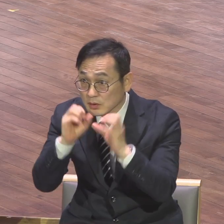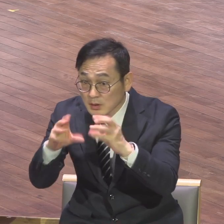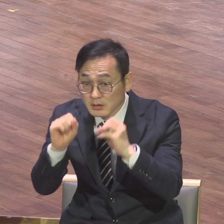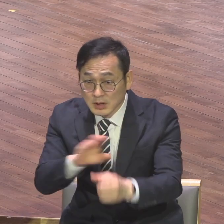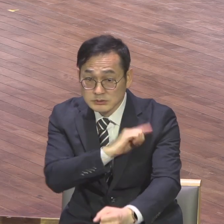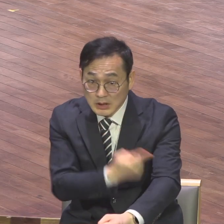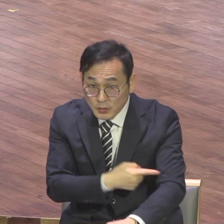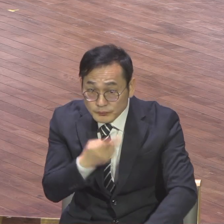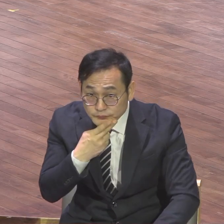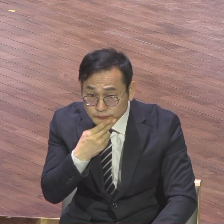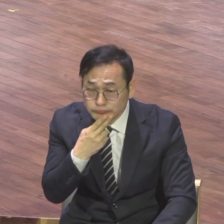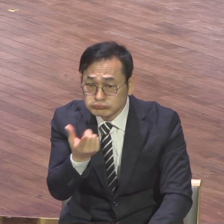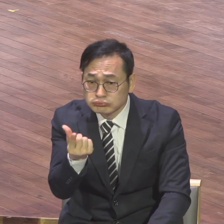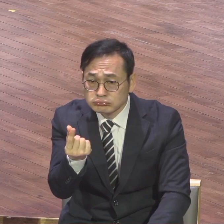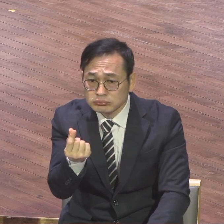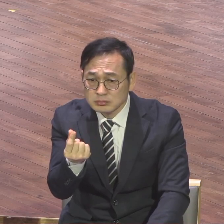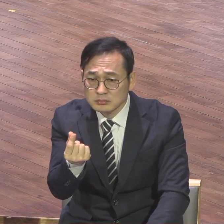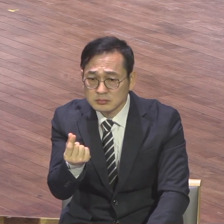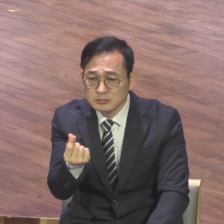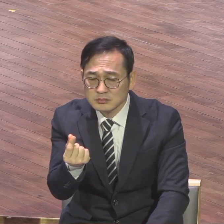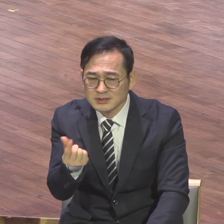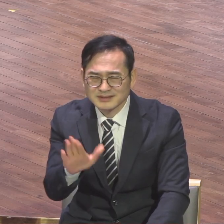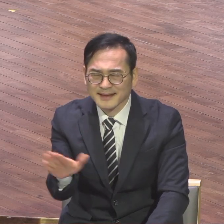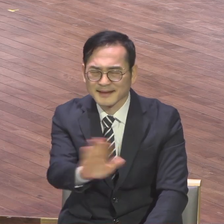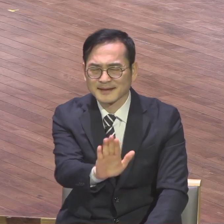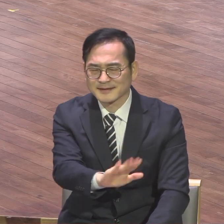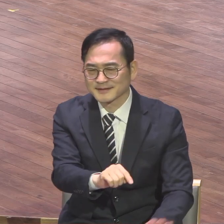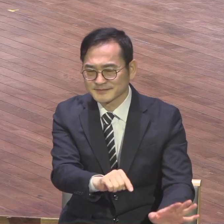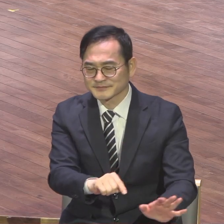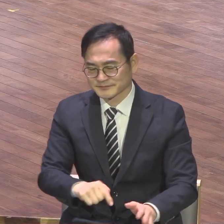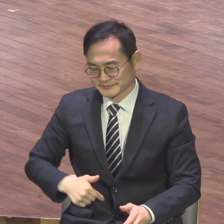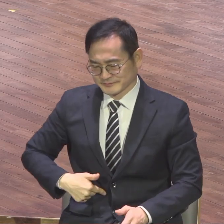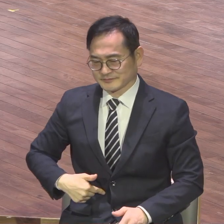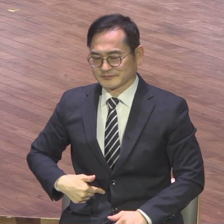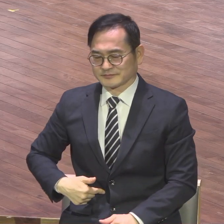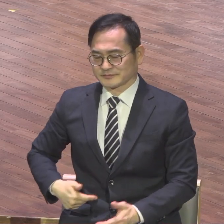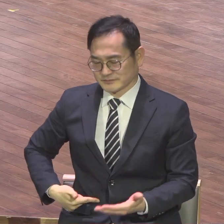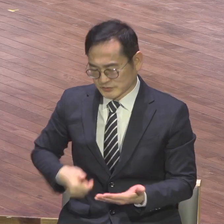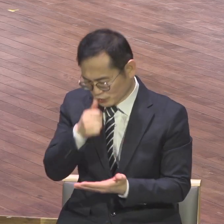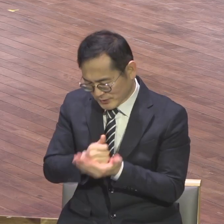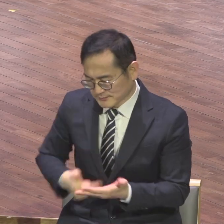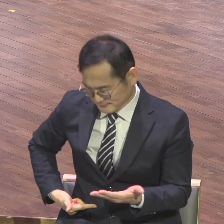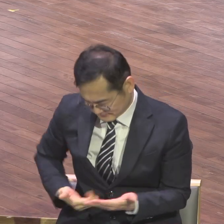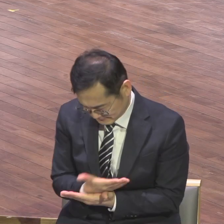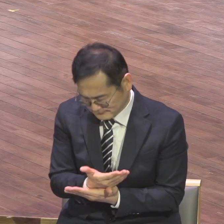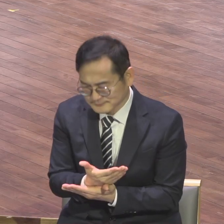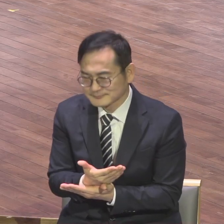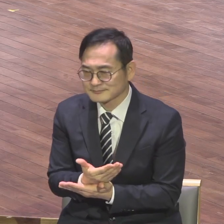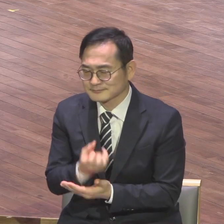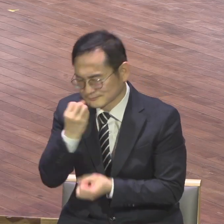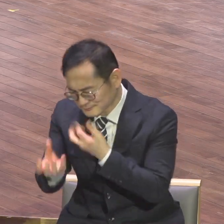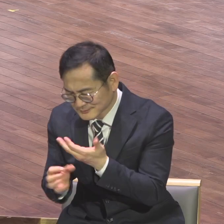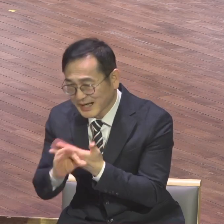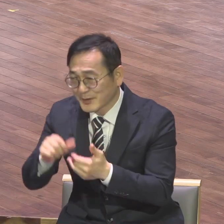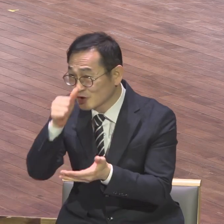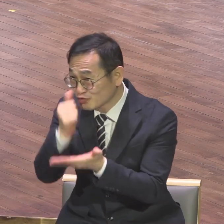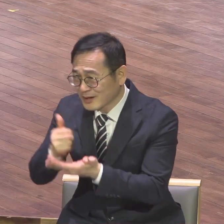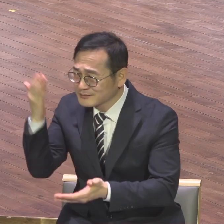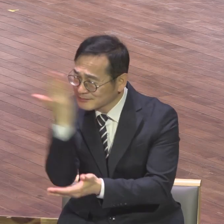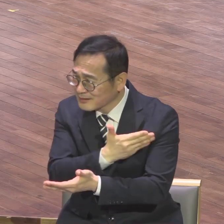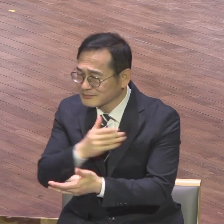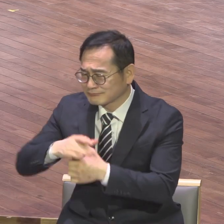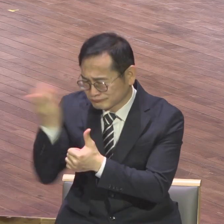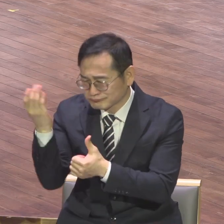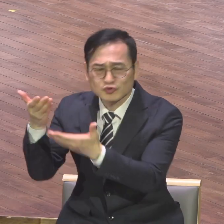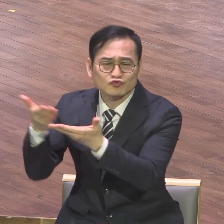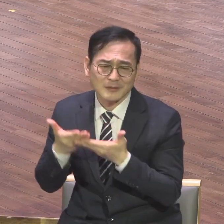이 자범죄는요, 우리가 만일 우리 죄를 자백하면 저는 미쁘시오로서 우리 죄를 사하신 모든 불의 깨끗이 해주실 것이요.